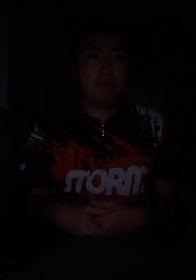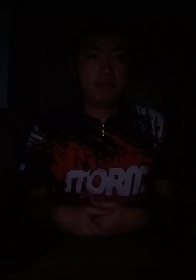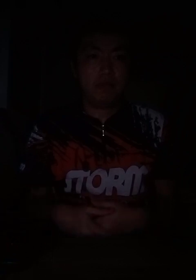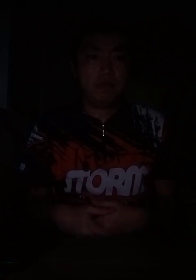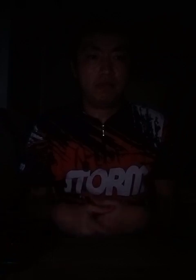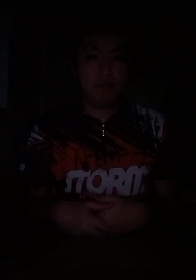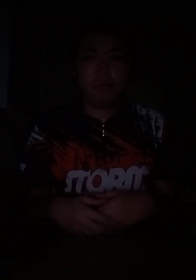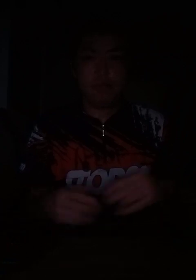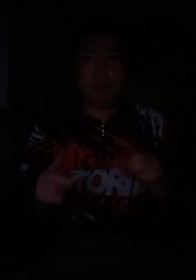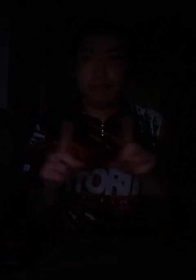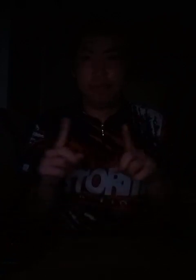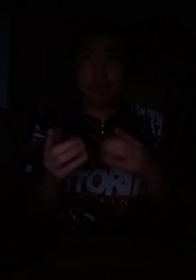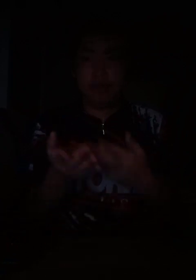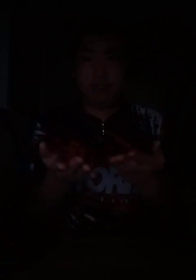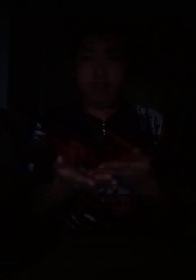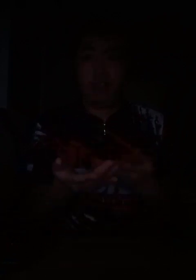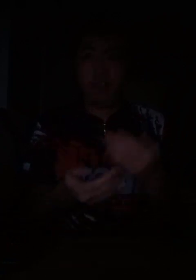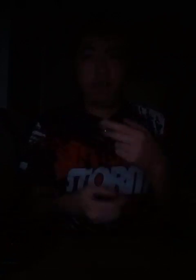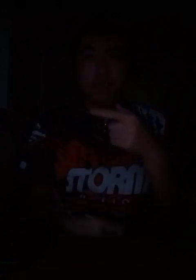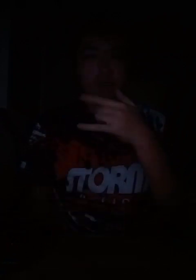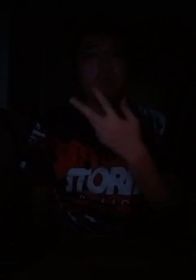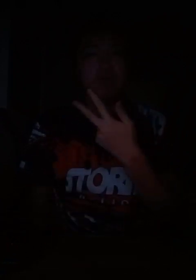여기 어때에서 예약하면 베스킨라빈스 무료.